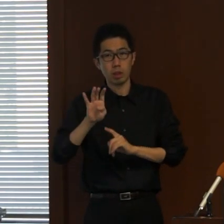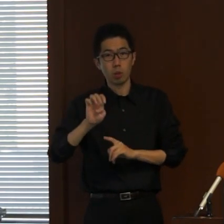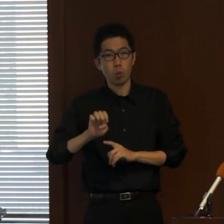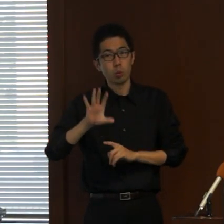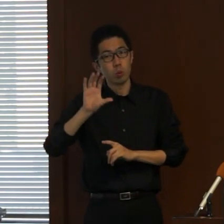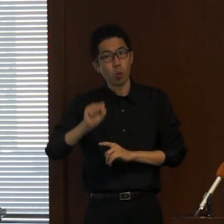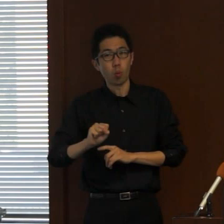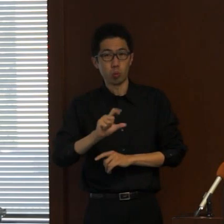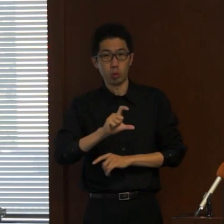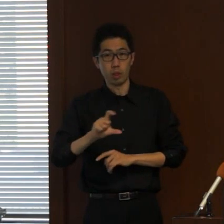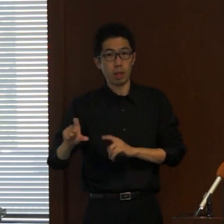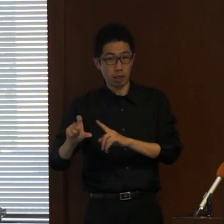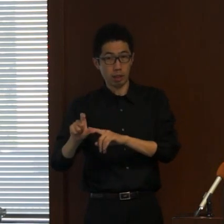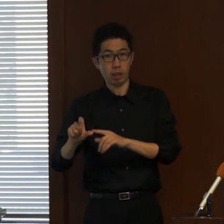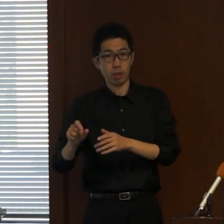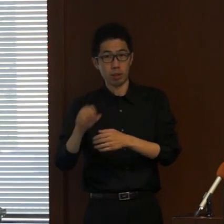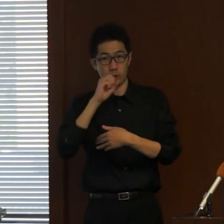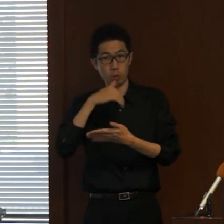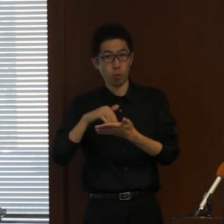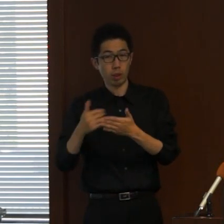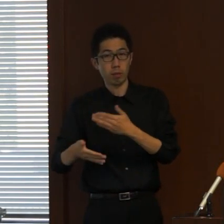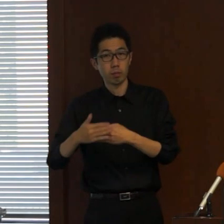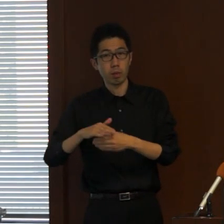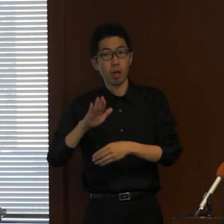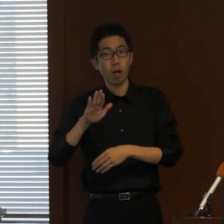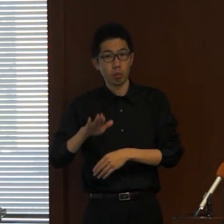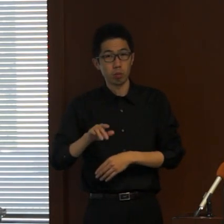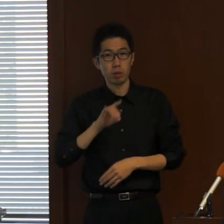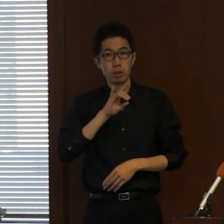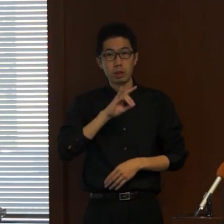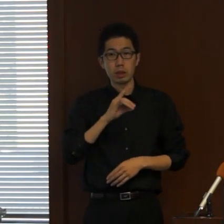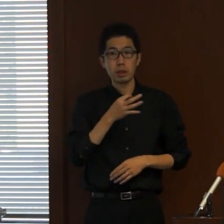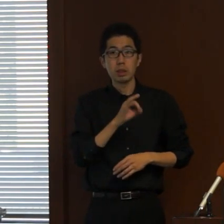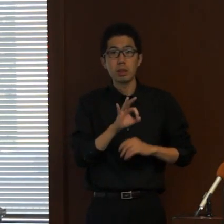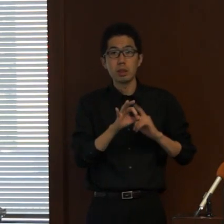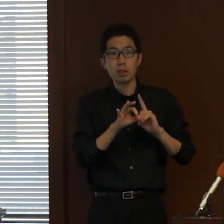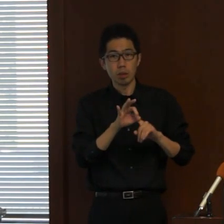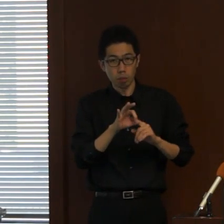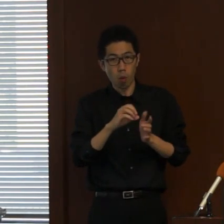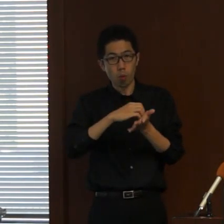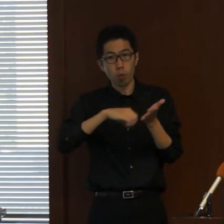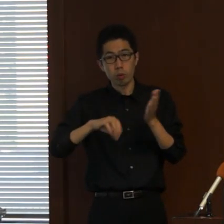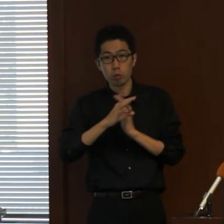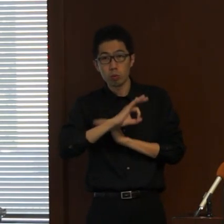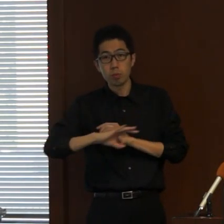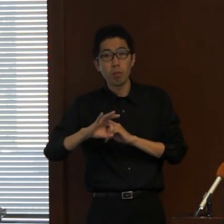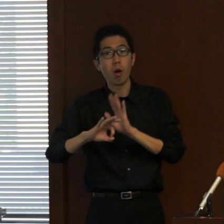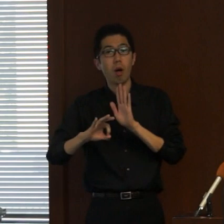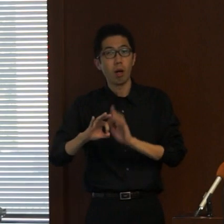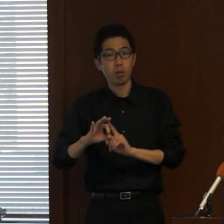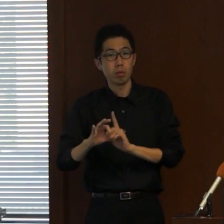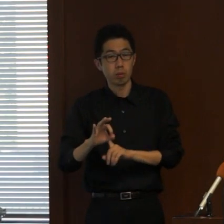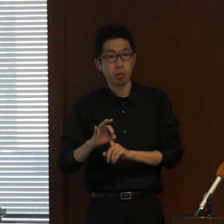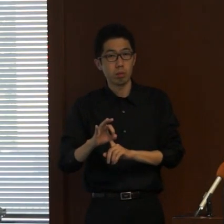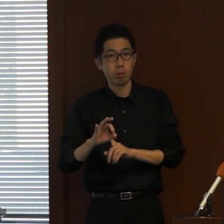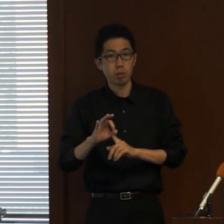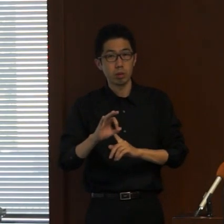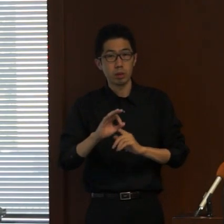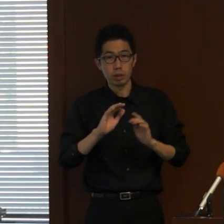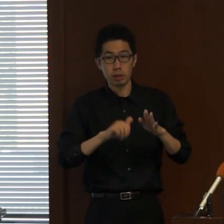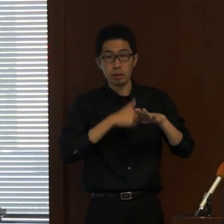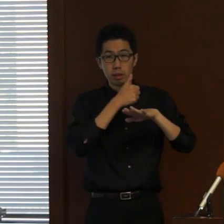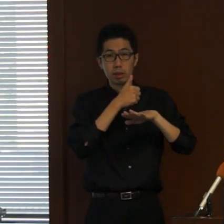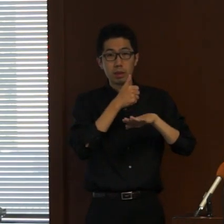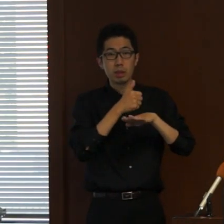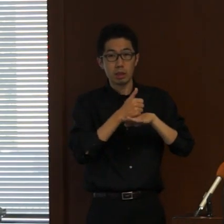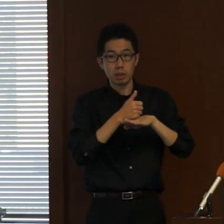が、一方で基金の取り崩しもされているようです。知事として今回の交付金、ウルカナの交付金の